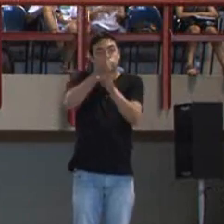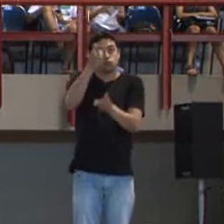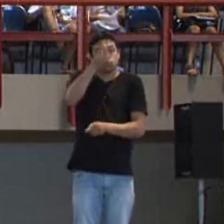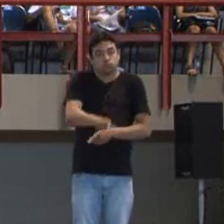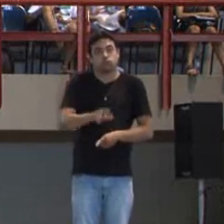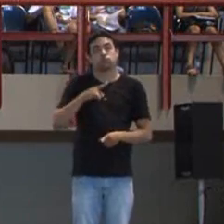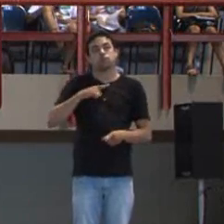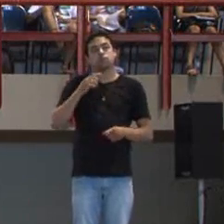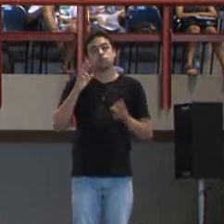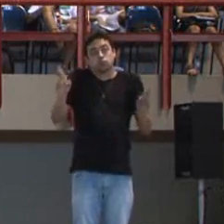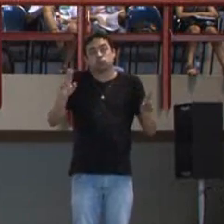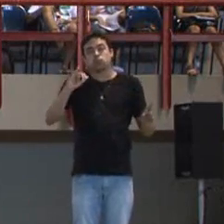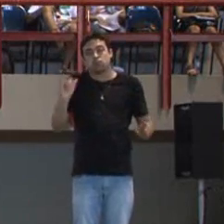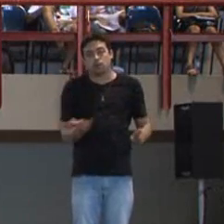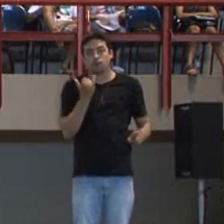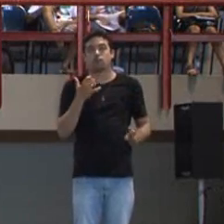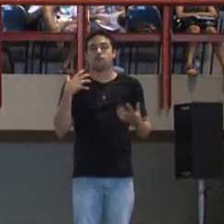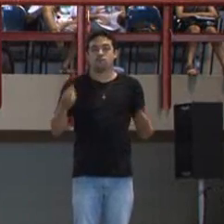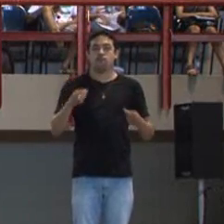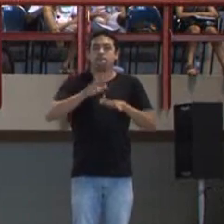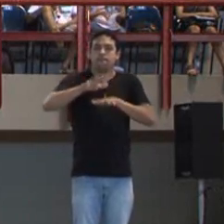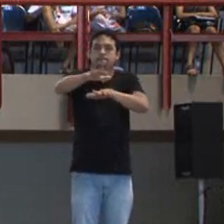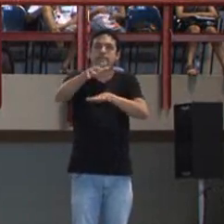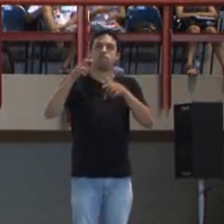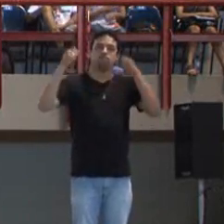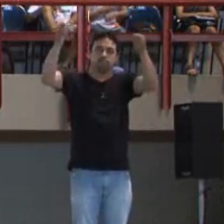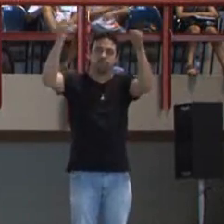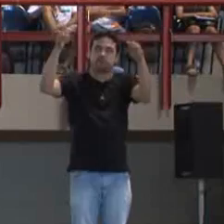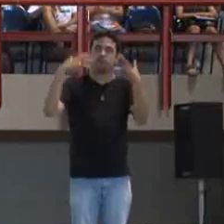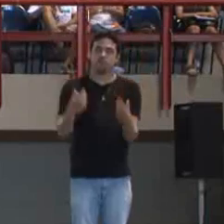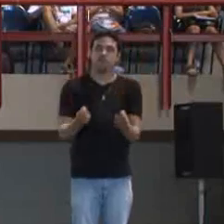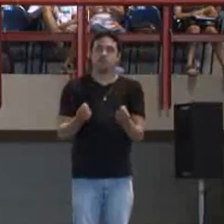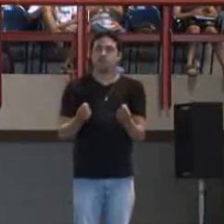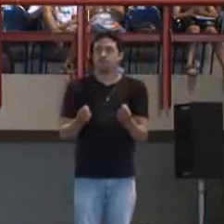tenha valido a pena e vamos para a rua. Vamos para a